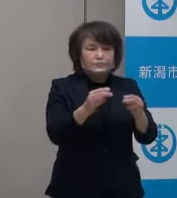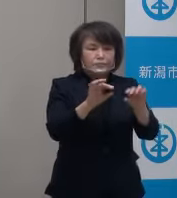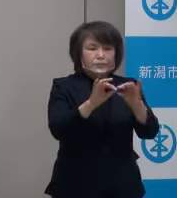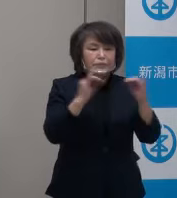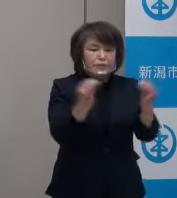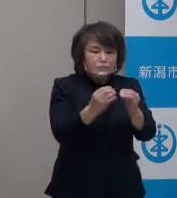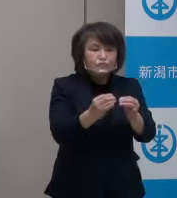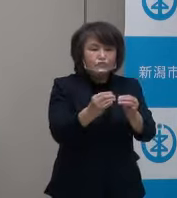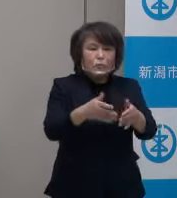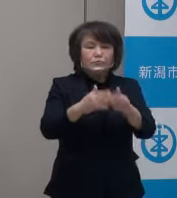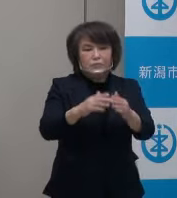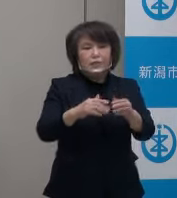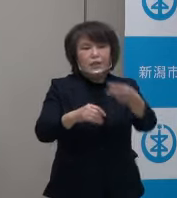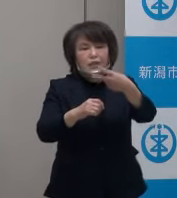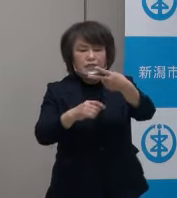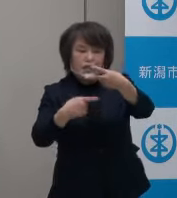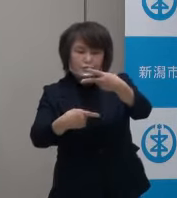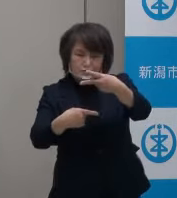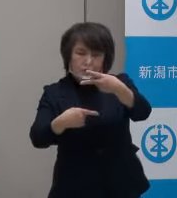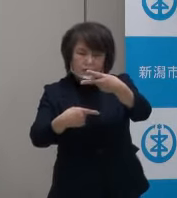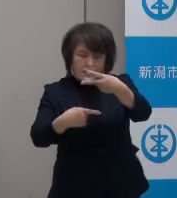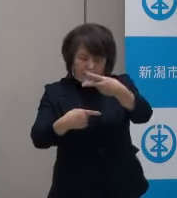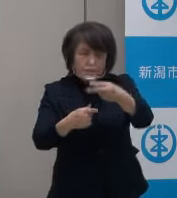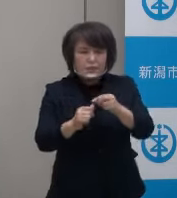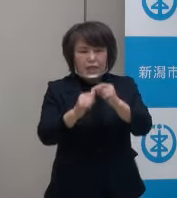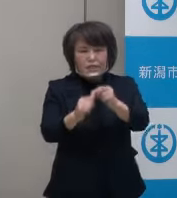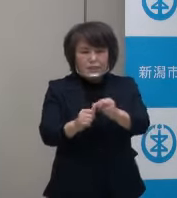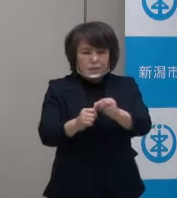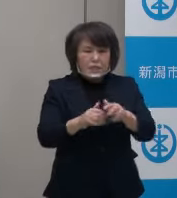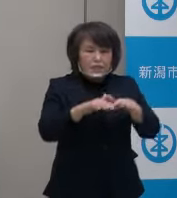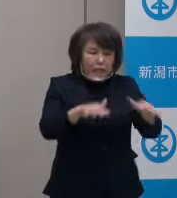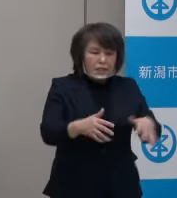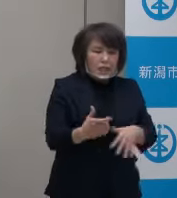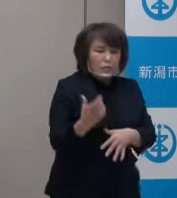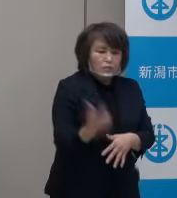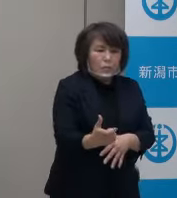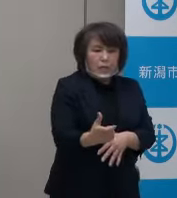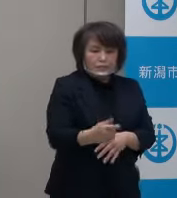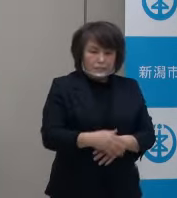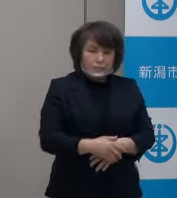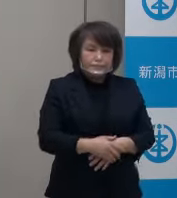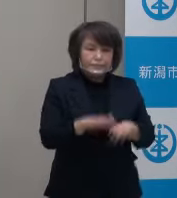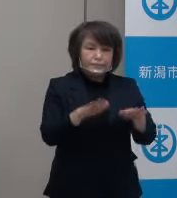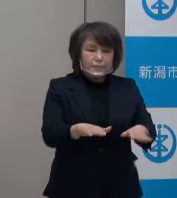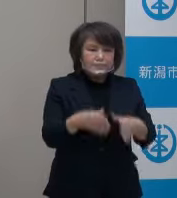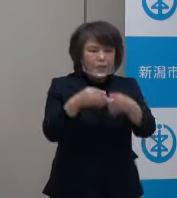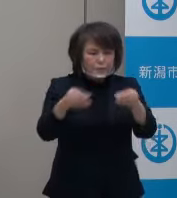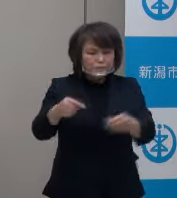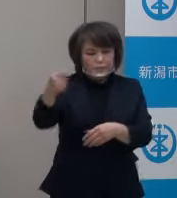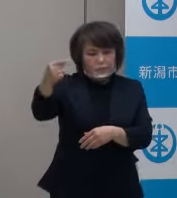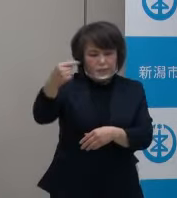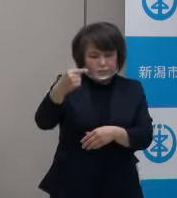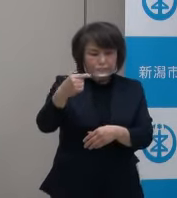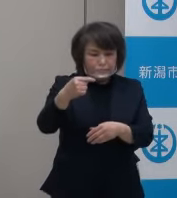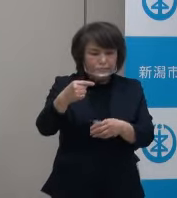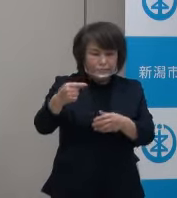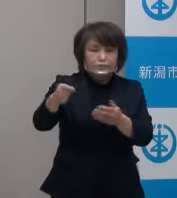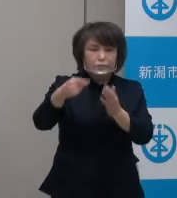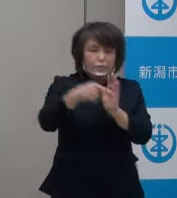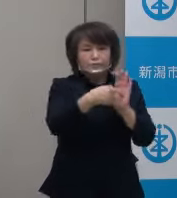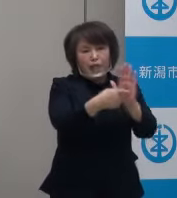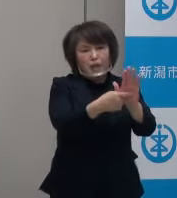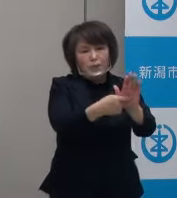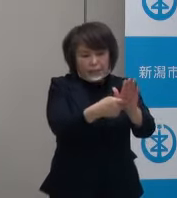2月1日に設置して体制を強化いたします。現在、国が示したスケジュールで